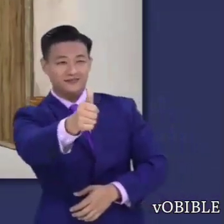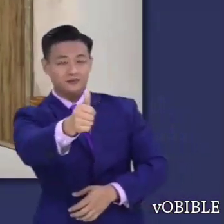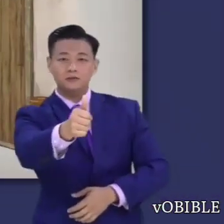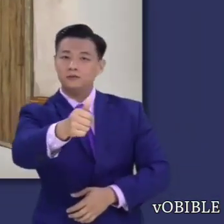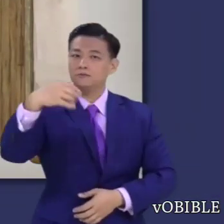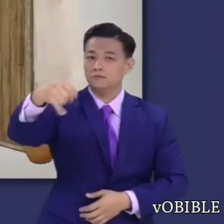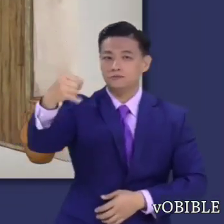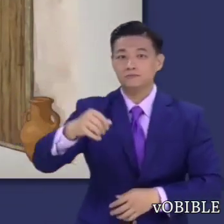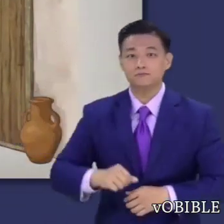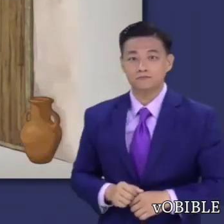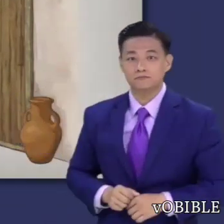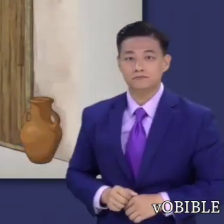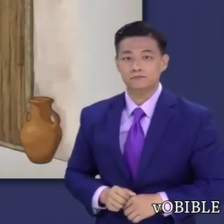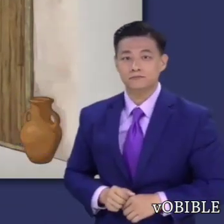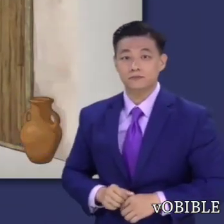可向他问好。